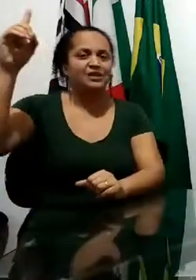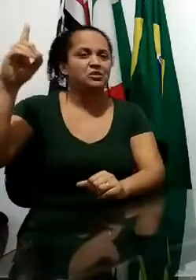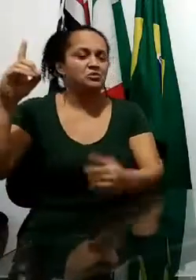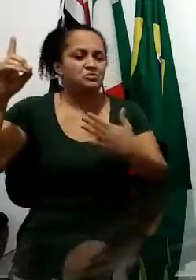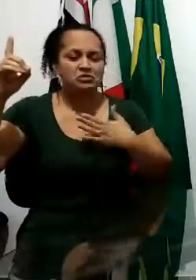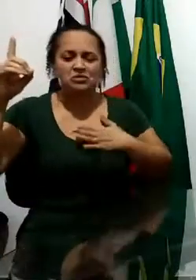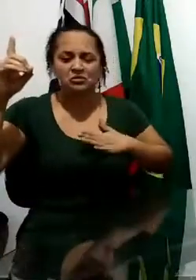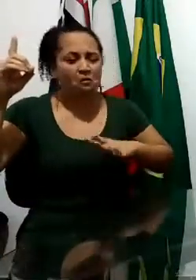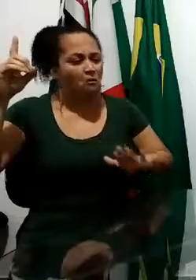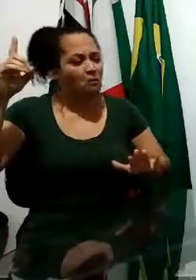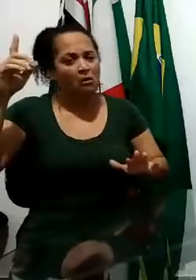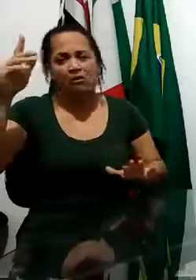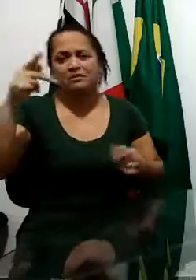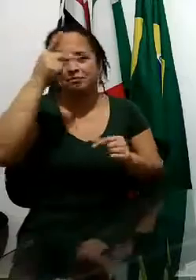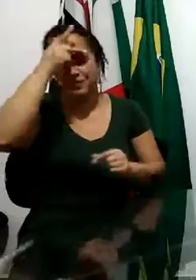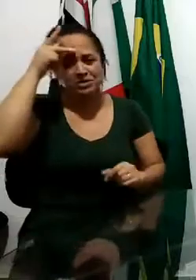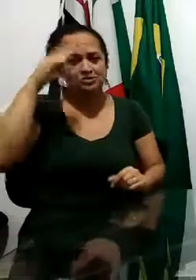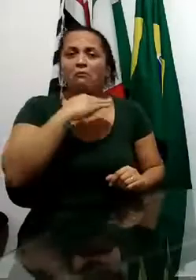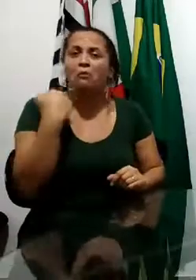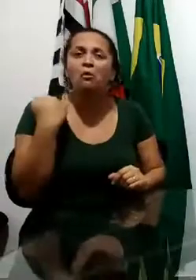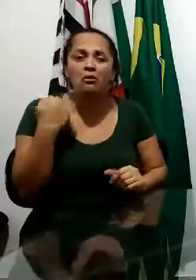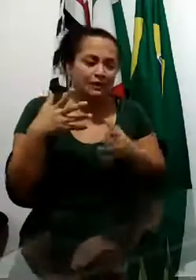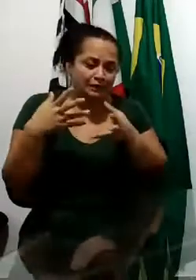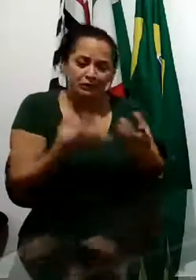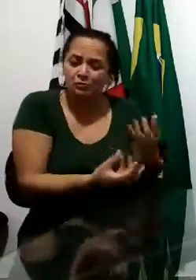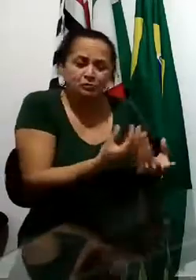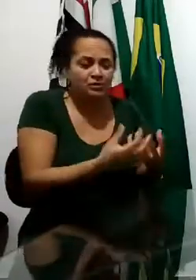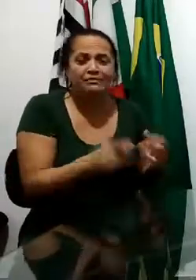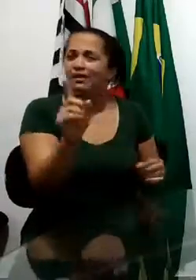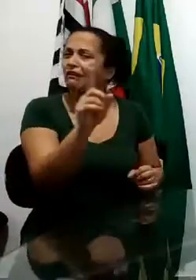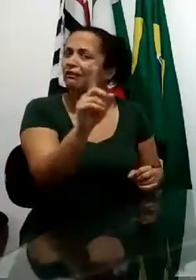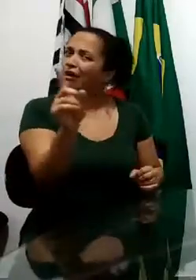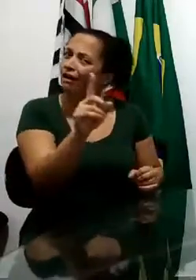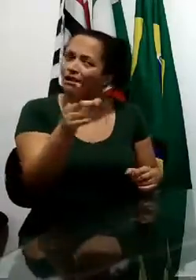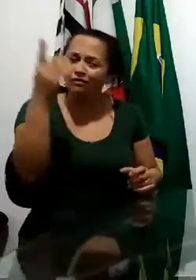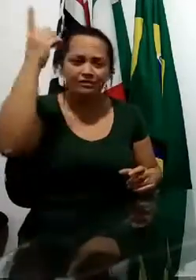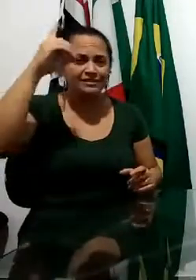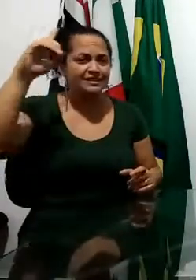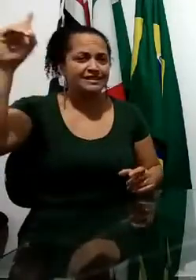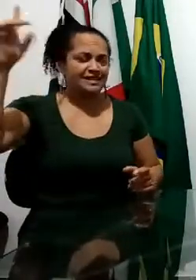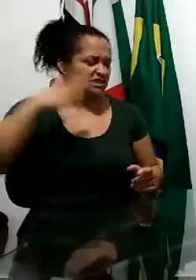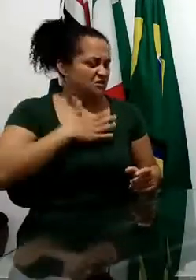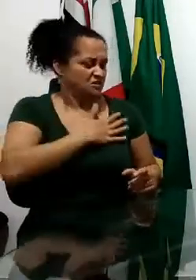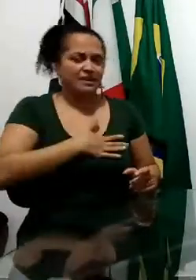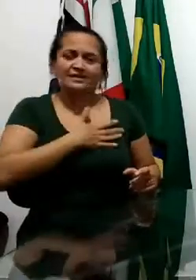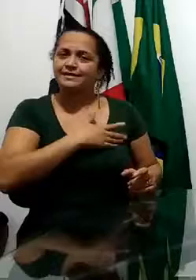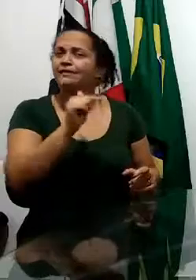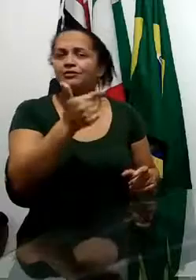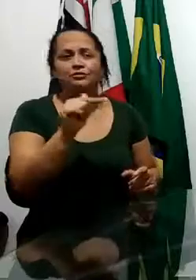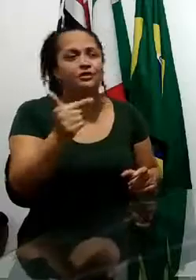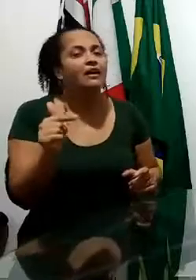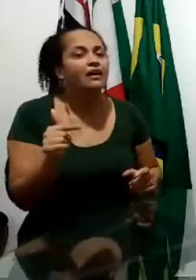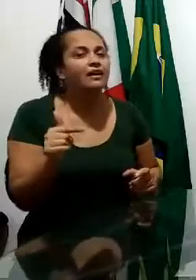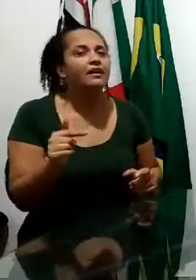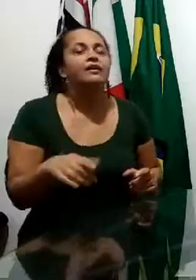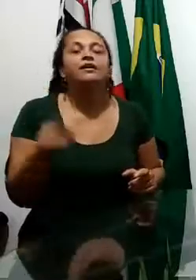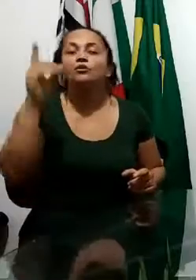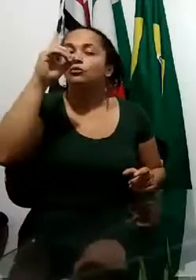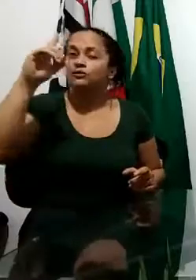do perverso, na morte do pecador, na morte do ímpio. O maior desejo do coração de Deus é